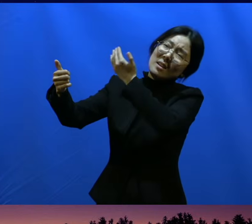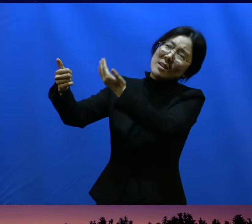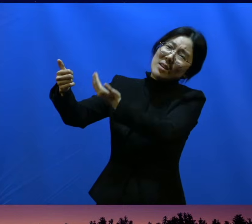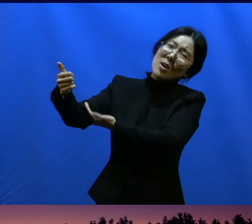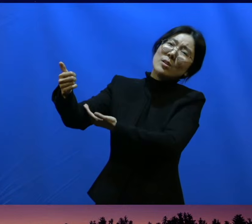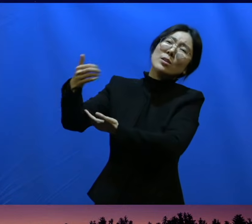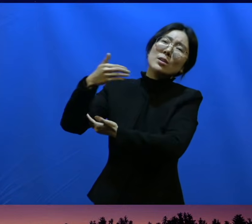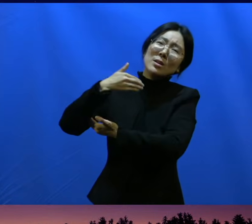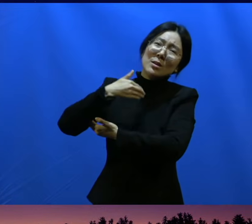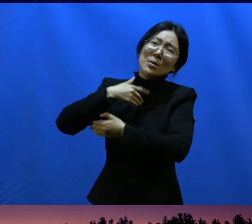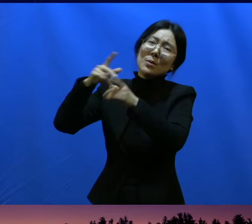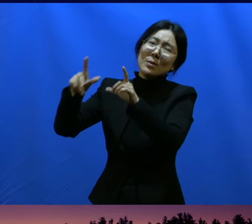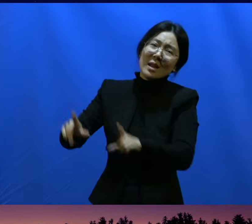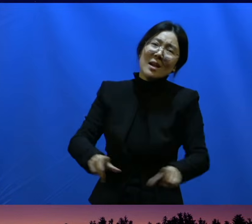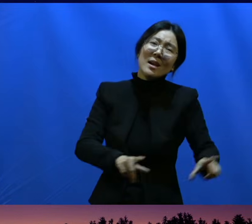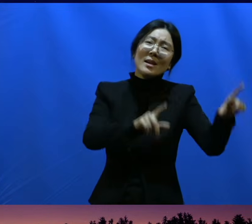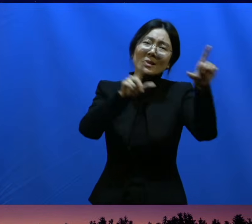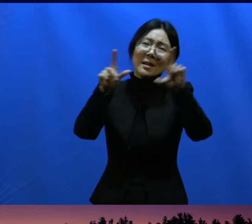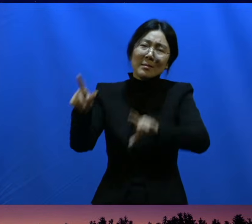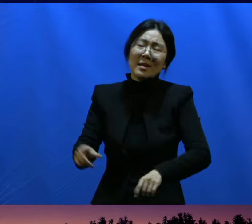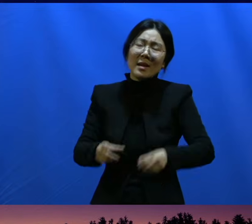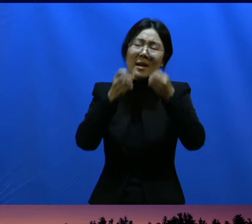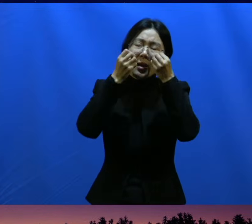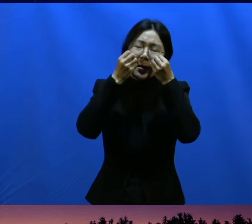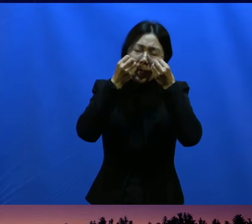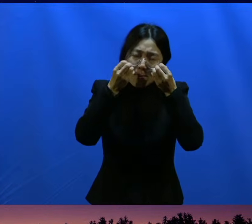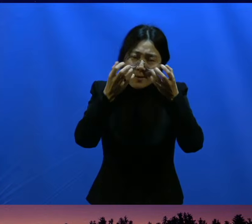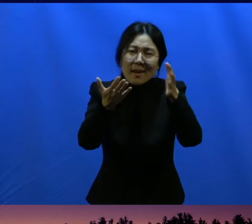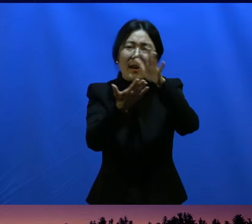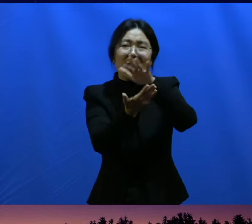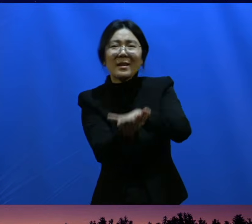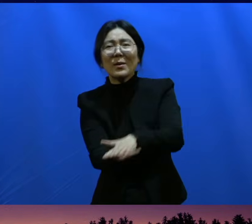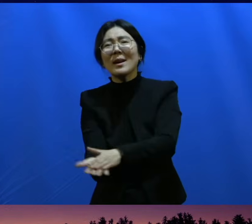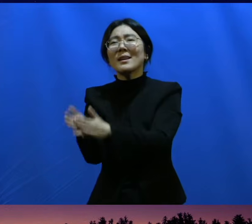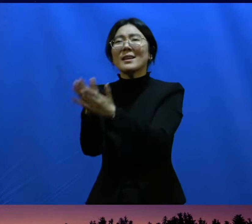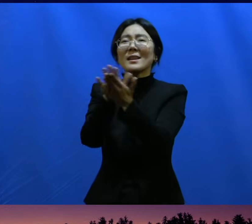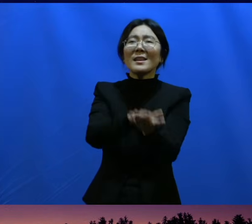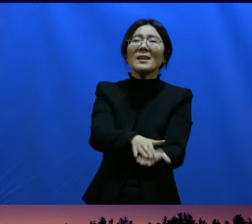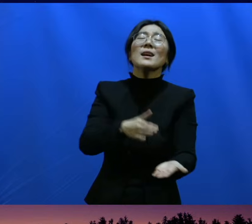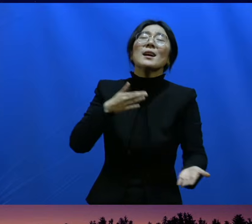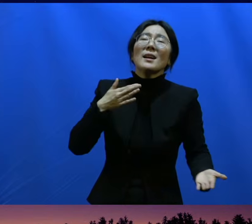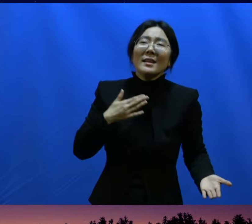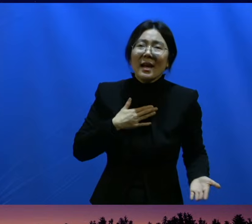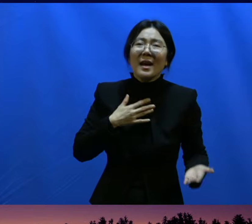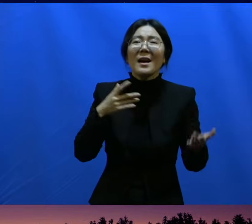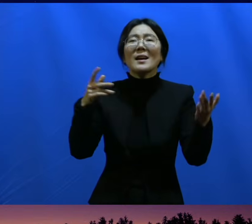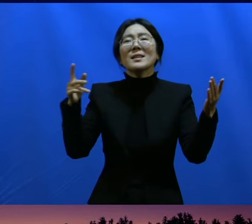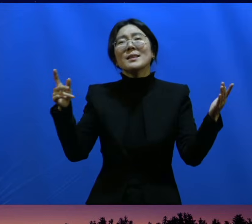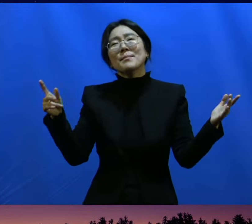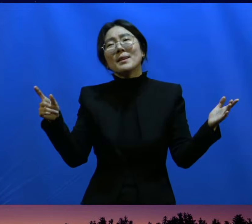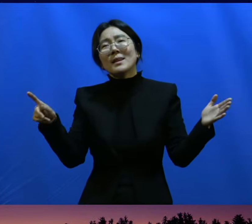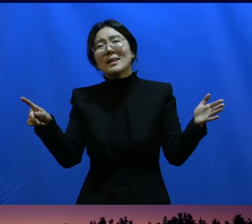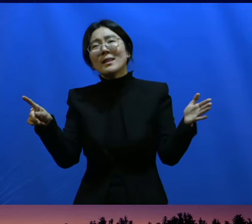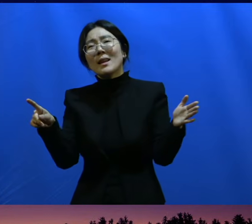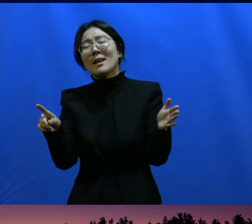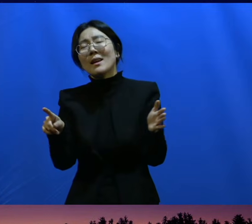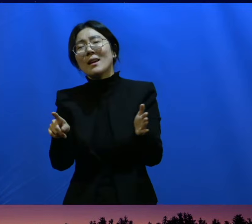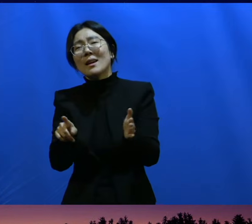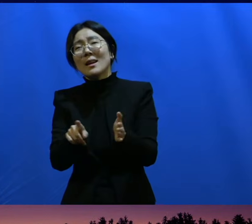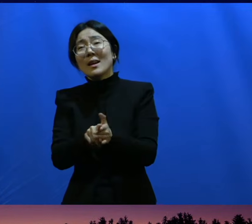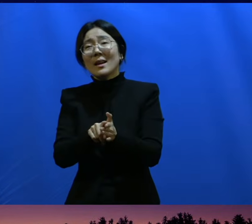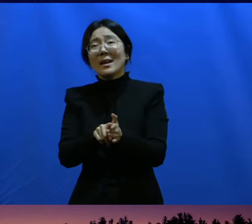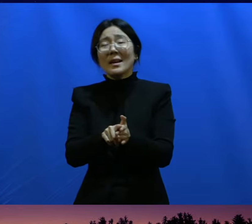주의 능력으로 내 삶 새롭게 되리. 나는 믿네.